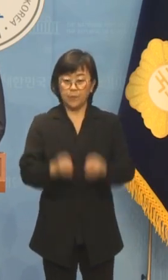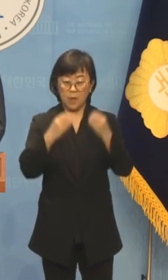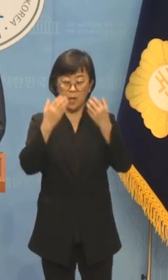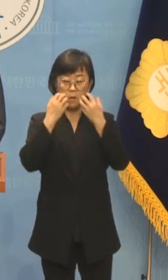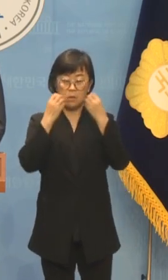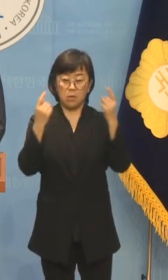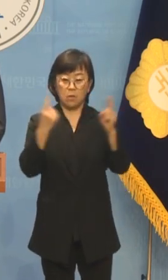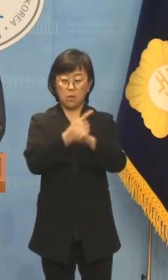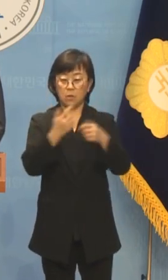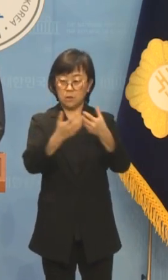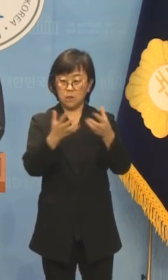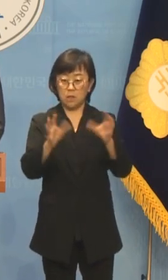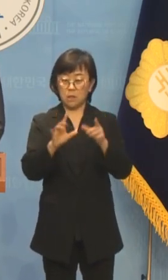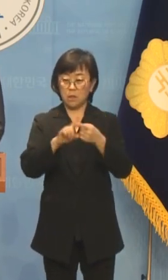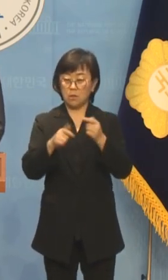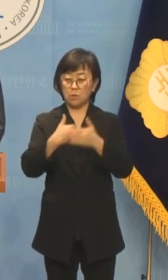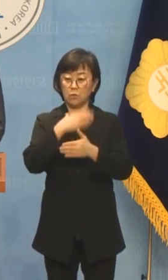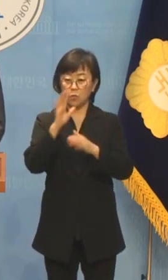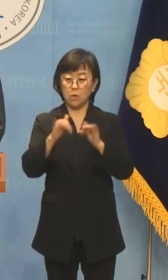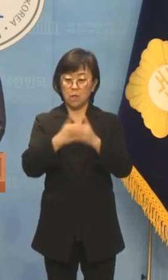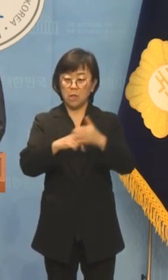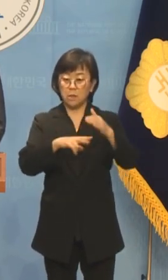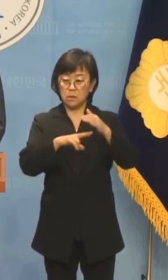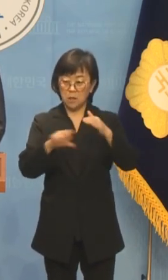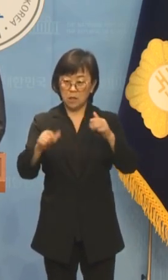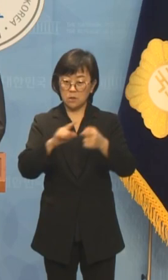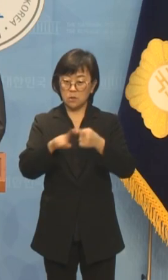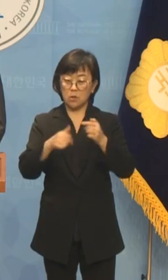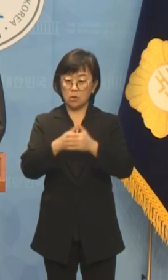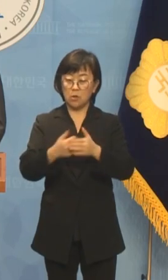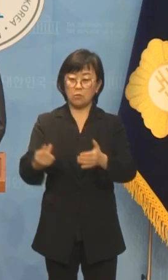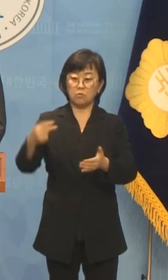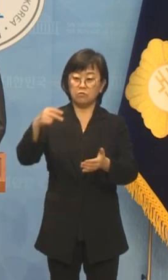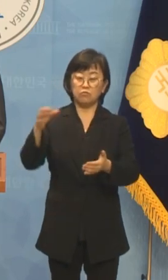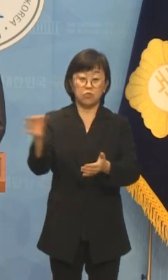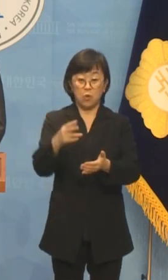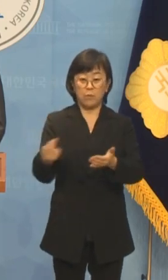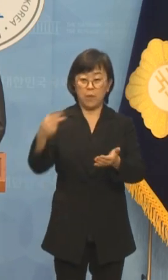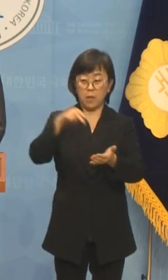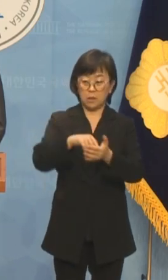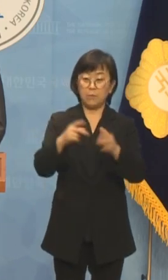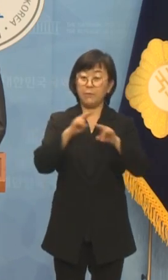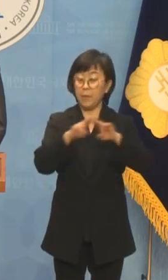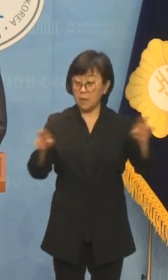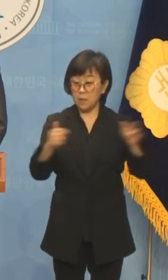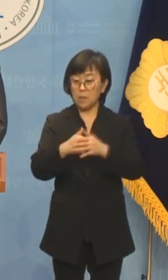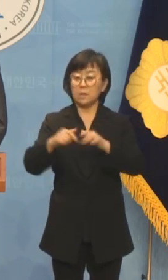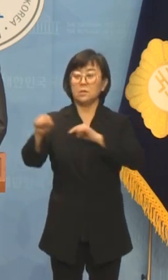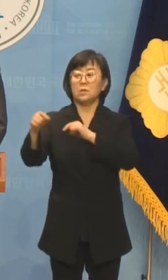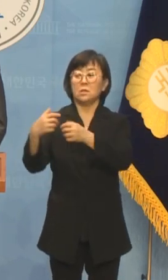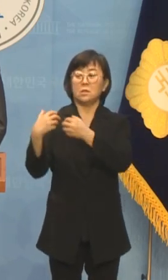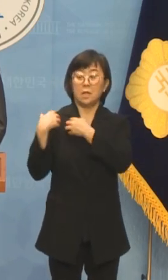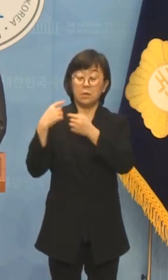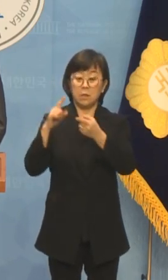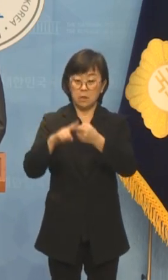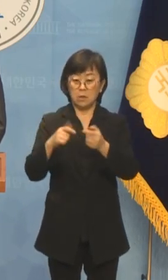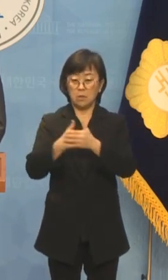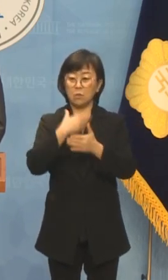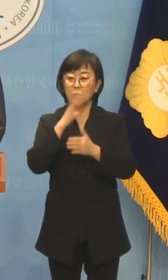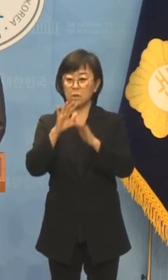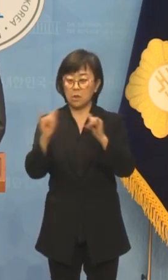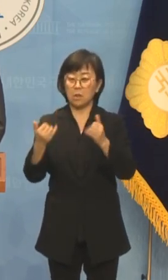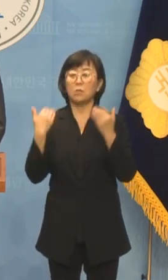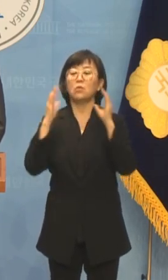개혁신당의 노인 지하철 무임승차 폐지 정책 발표는 정치가 책임져야 할 것을